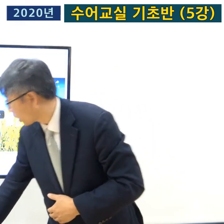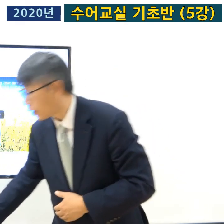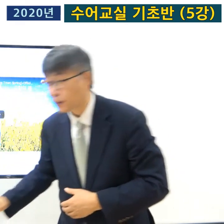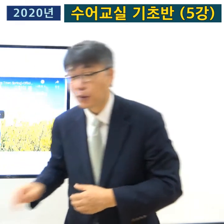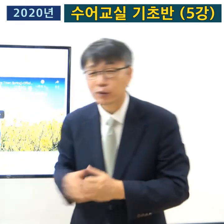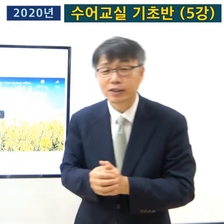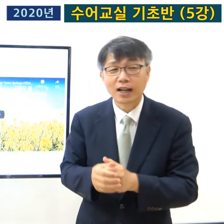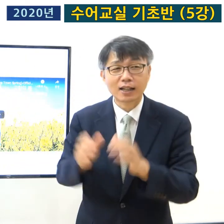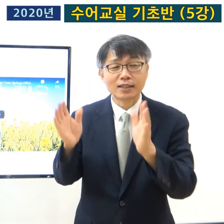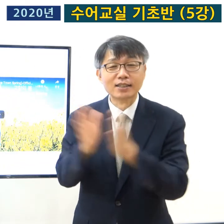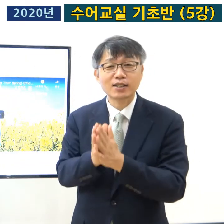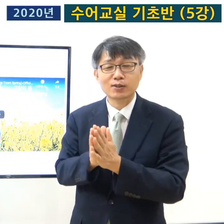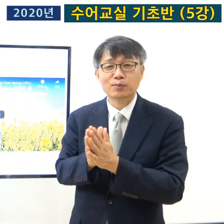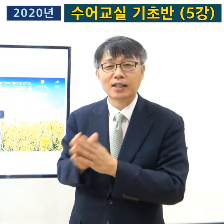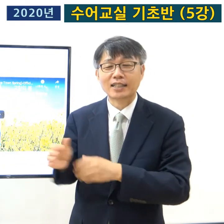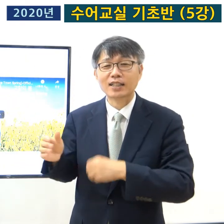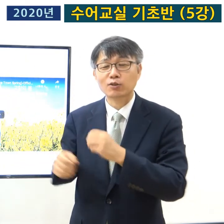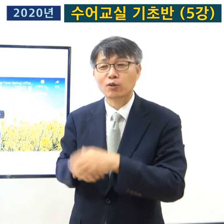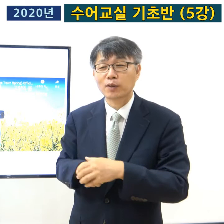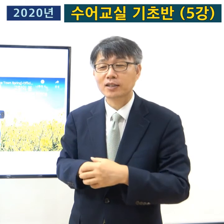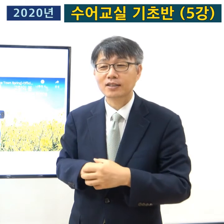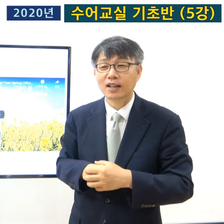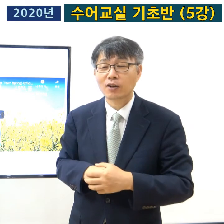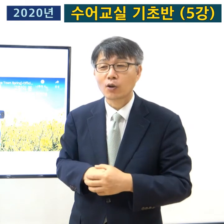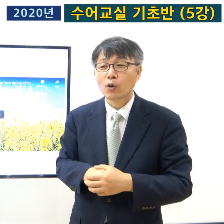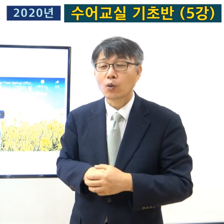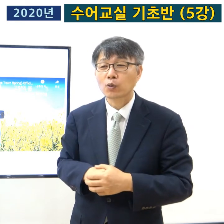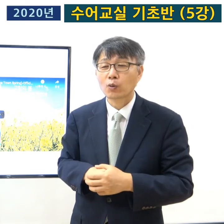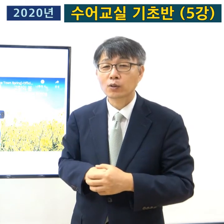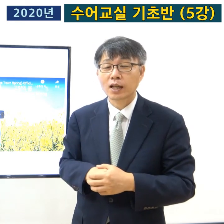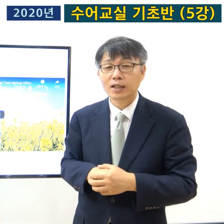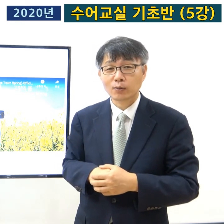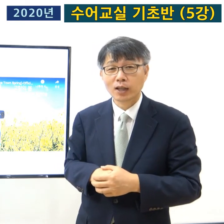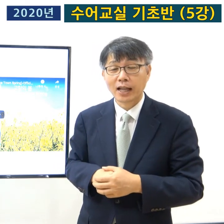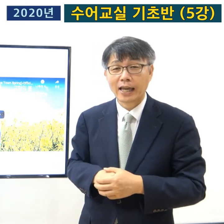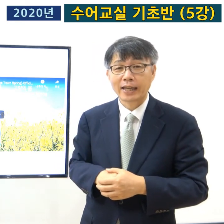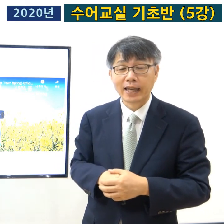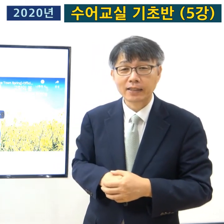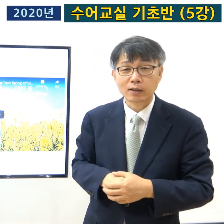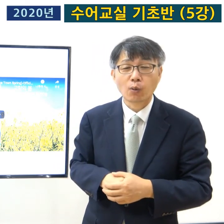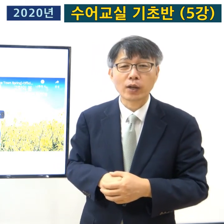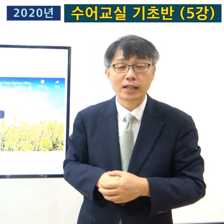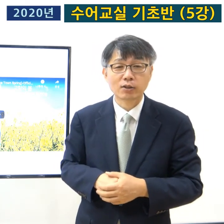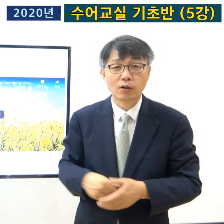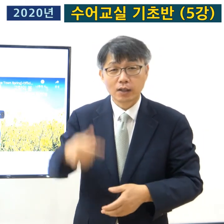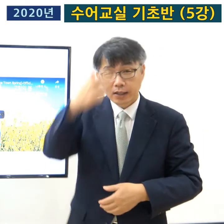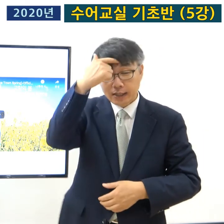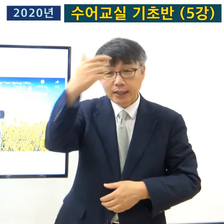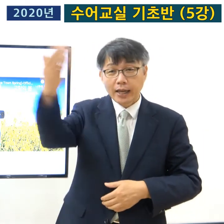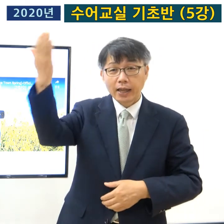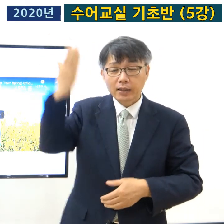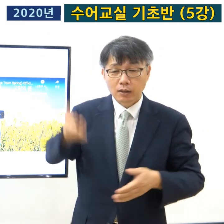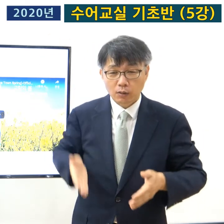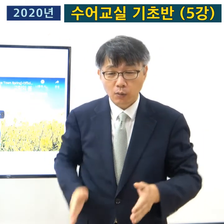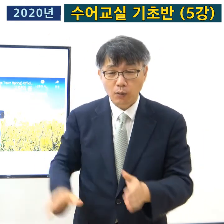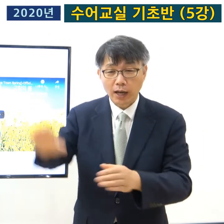우리가 배웠을 때 아까 2절 좀 가사를 조금 했었는데요. 꽃동네 새동네 나의 옛 고향이죠. 옛